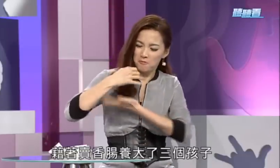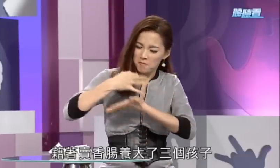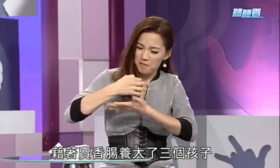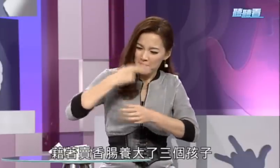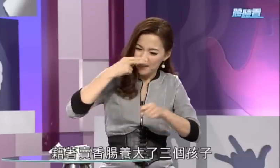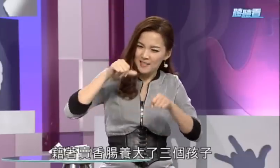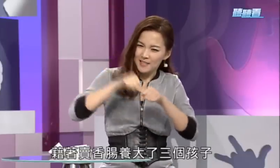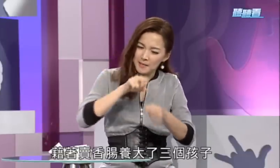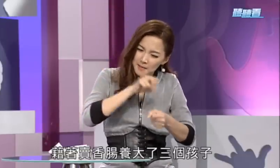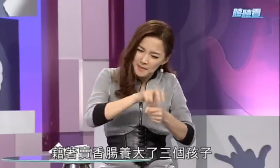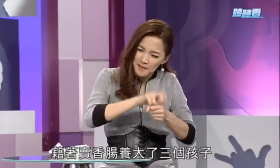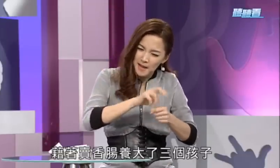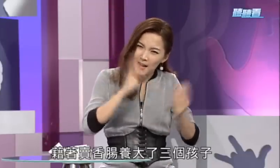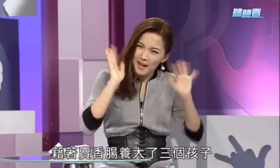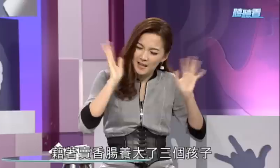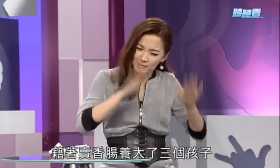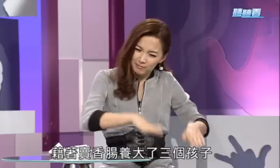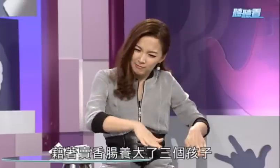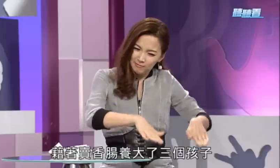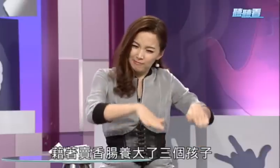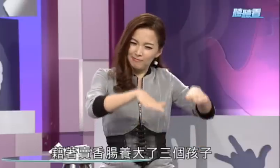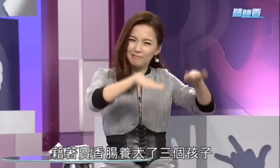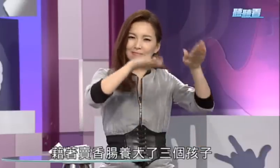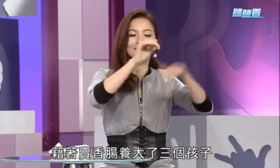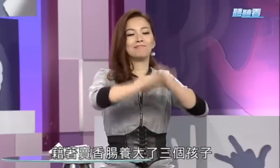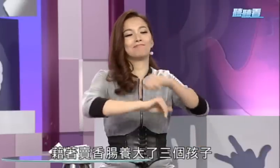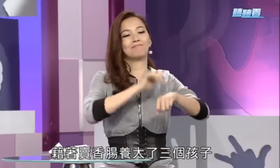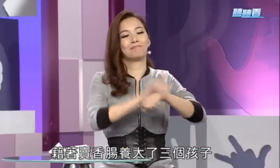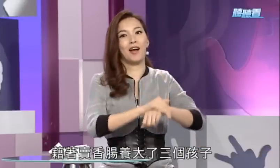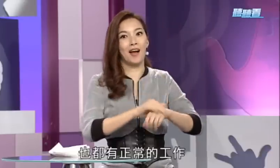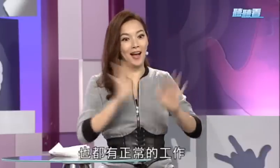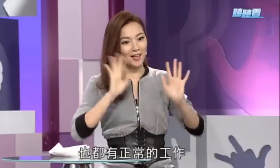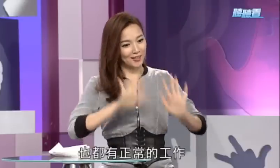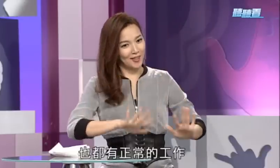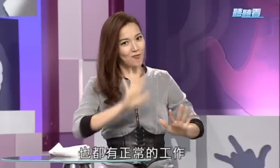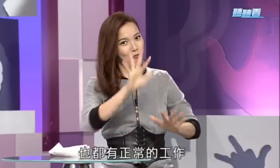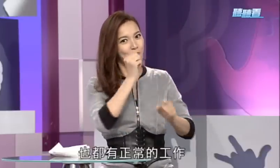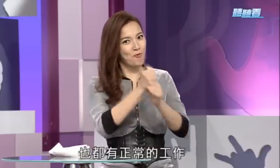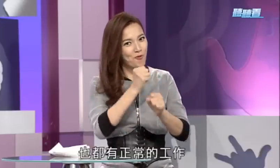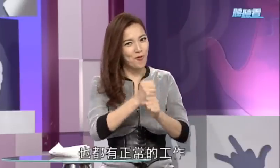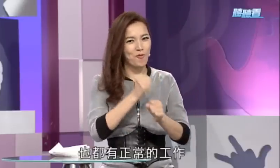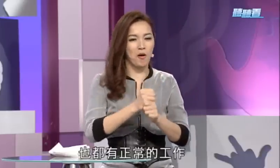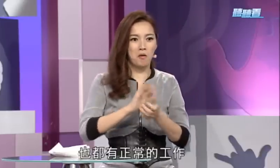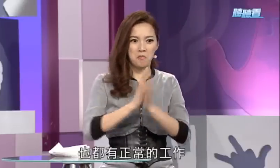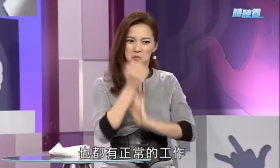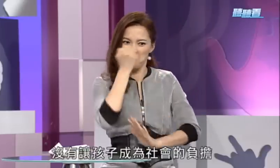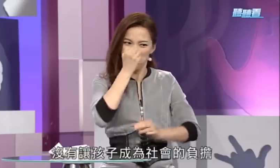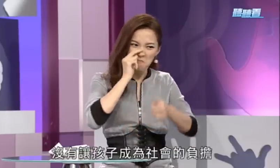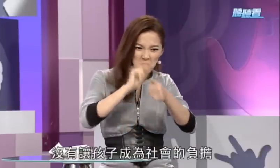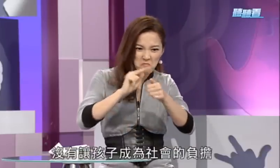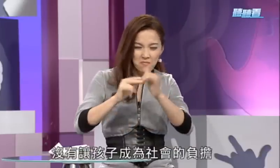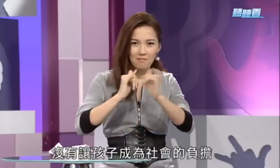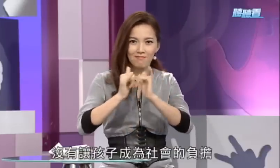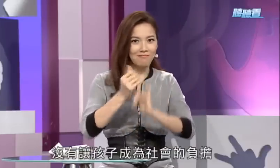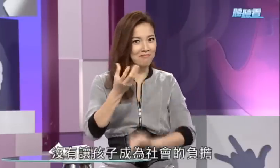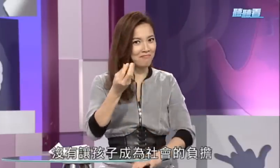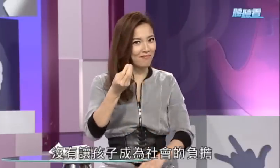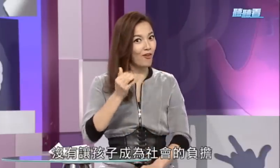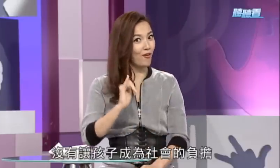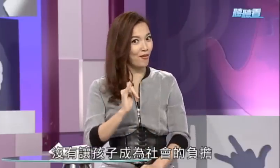借着卖香肠养大了三个孩子，也都有正常的工作，没有让孩子成为社会的负